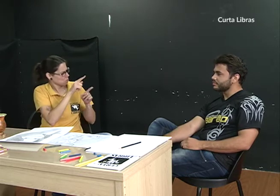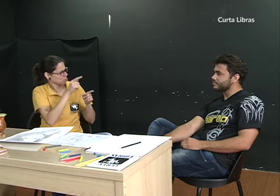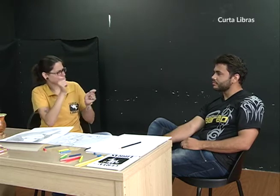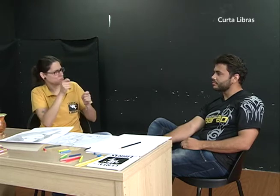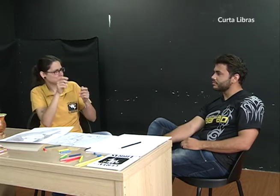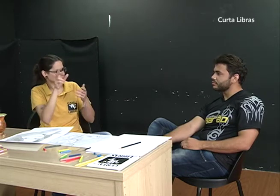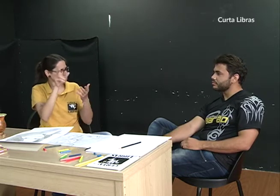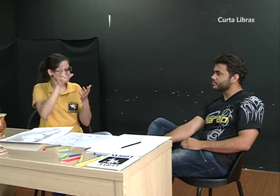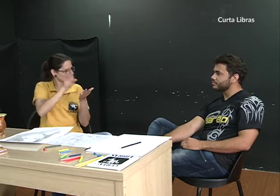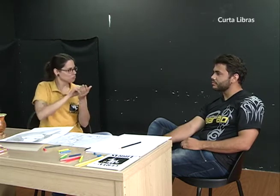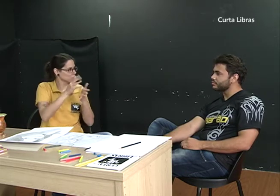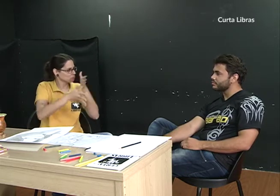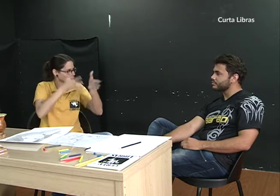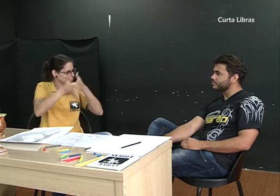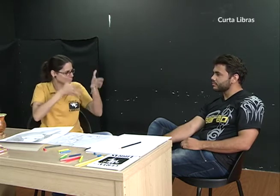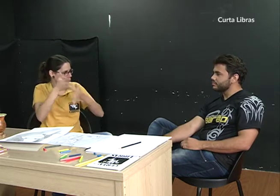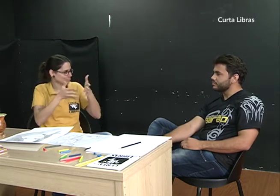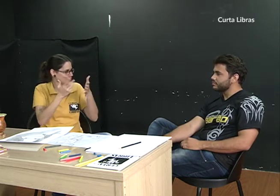te ajudaram com essa questão do desenho?